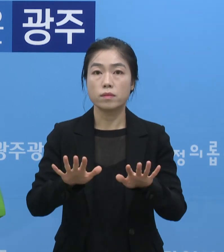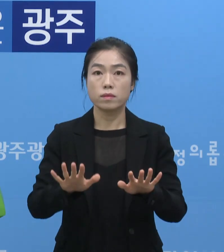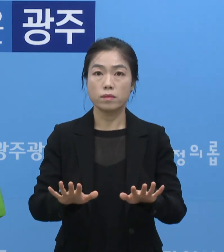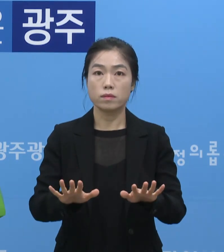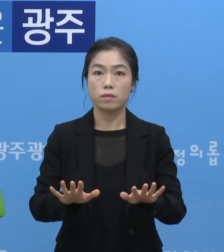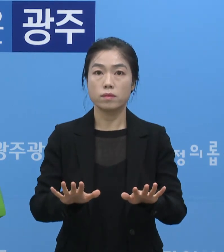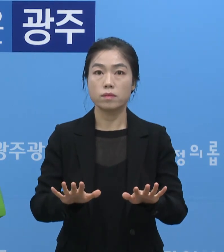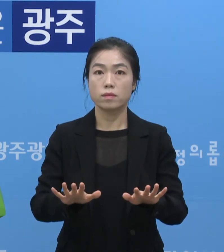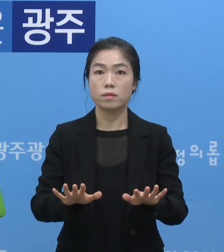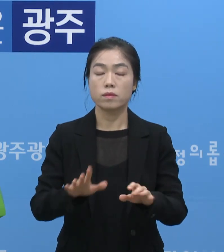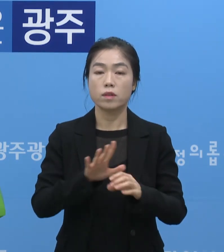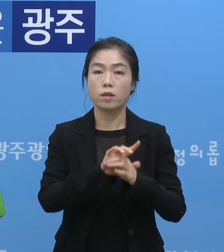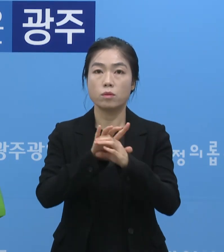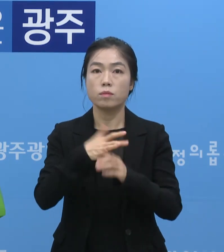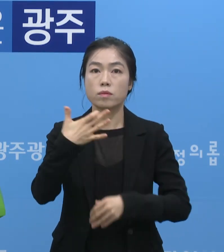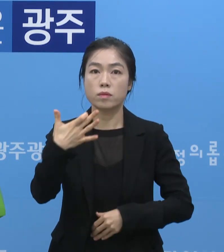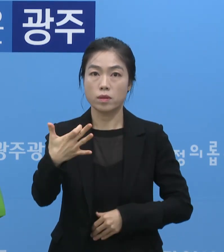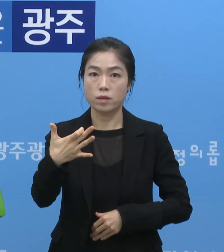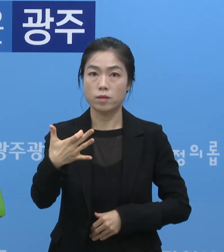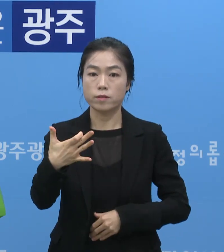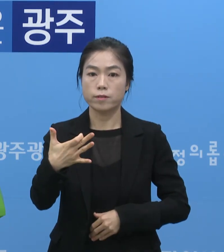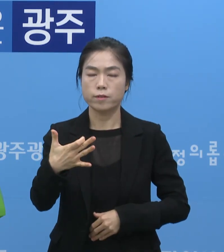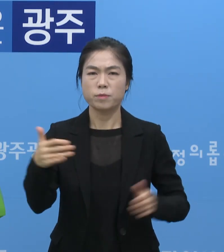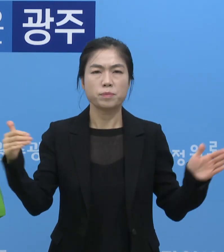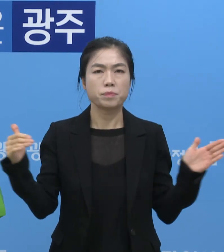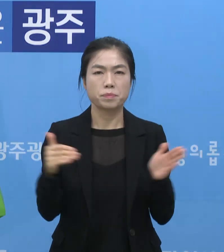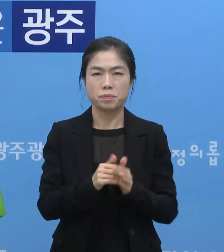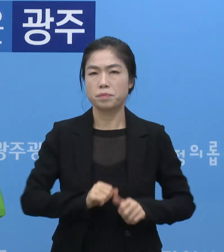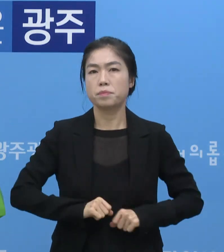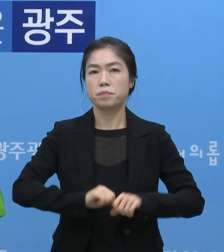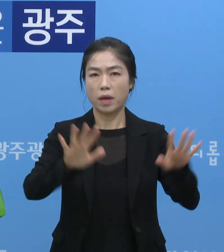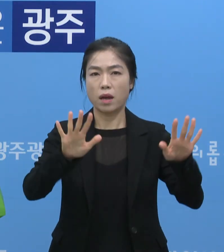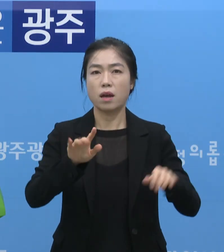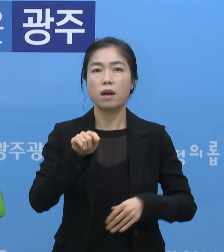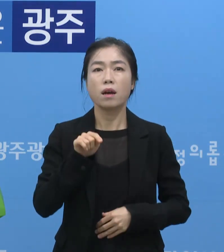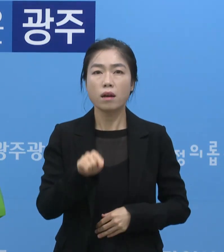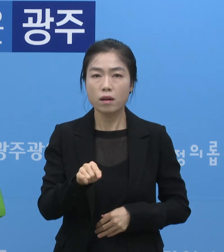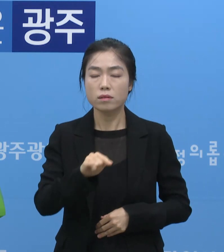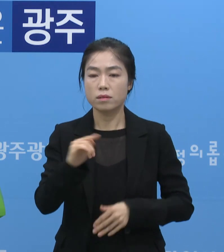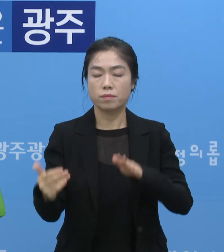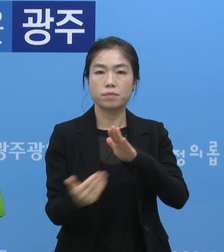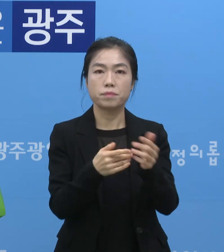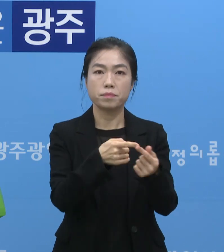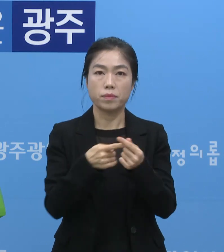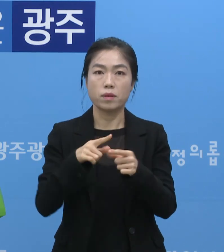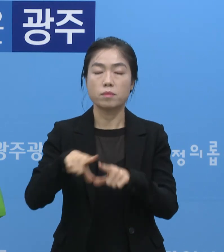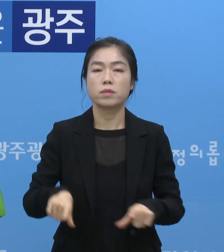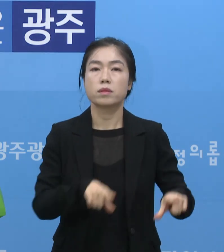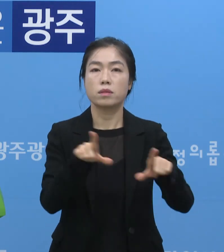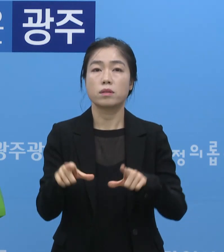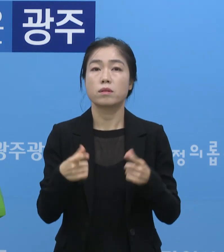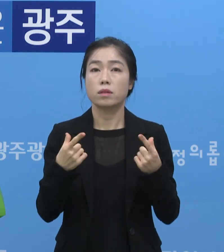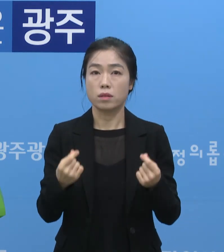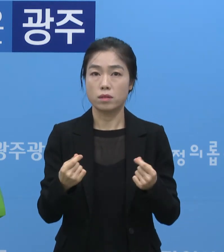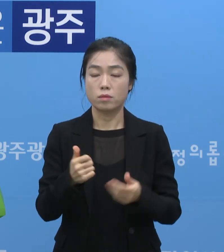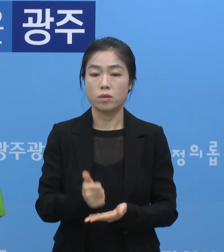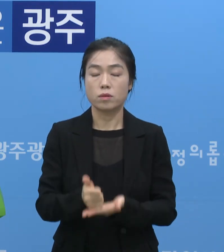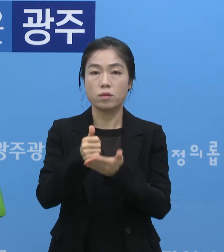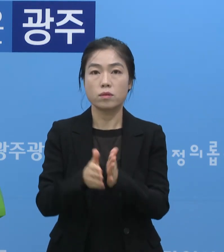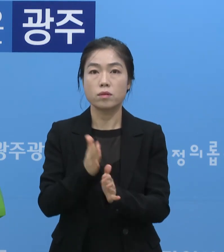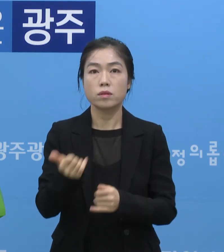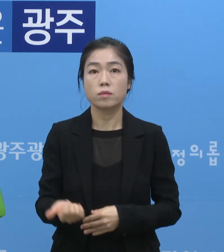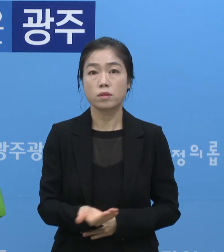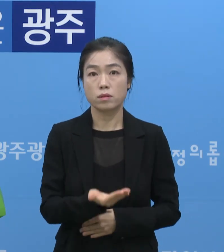지금은 코로나19를 물리치는 것이 최고의 민생입니다. 존경하는